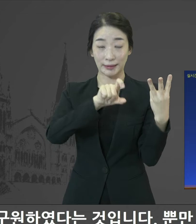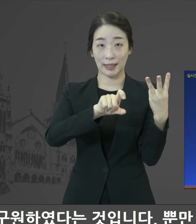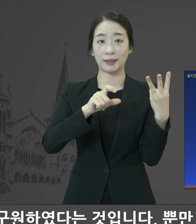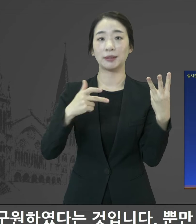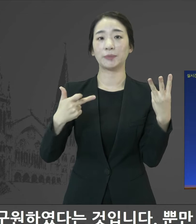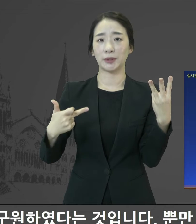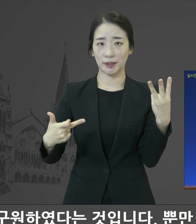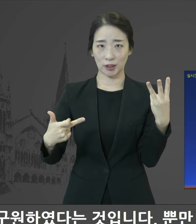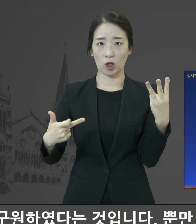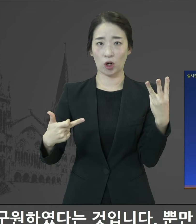3장 17절